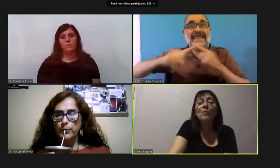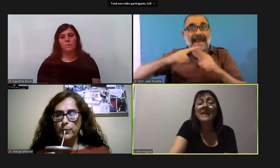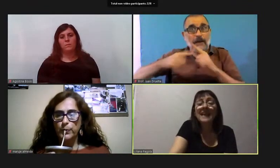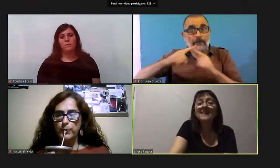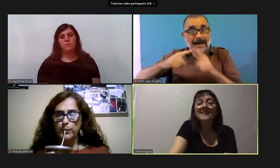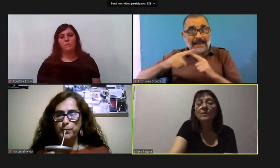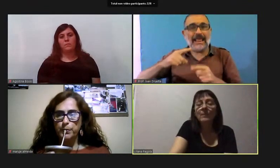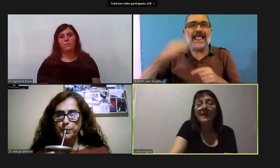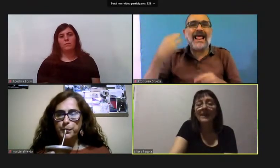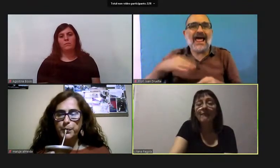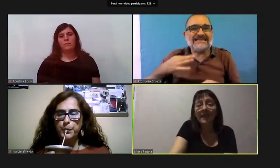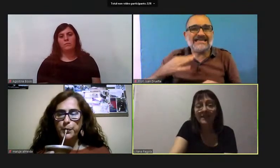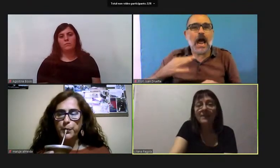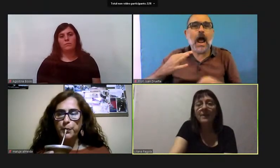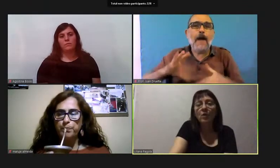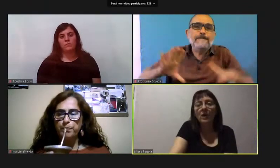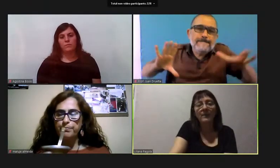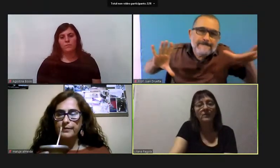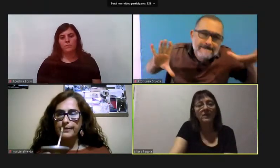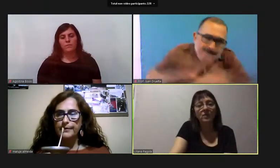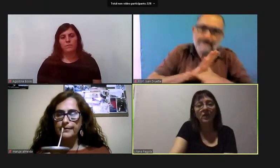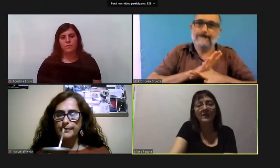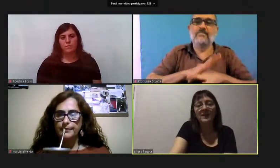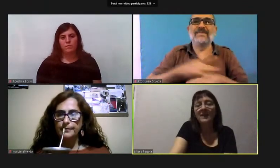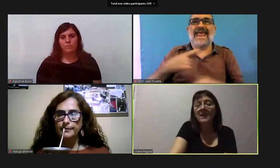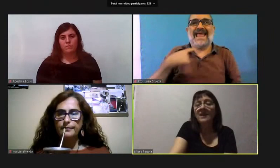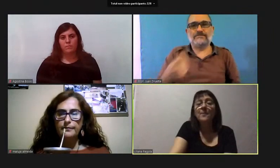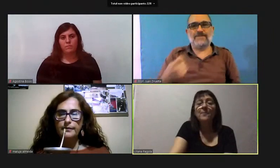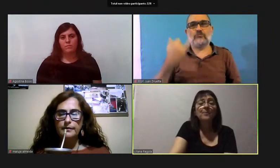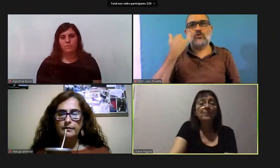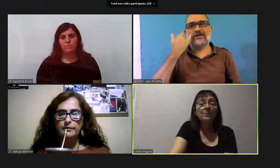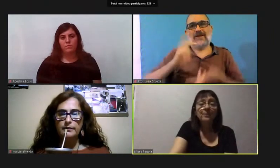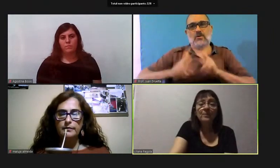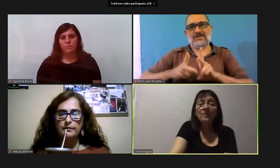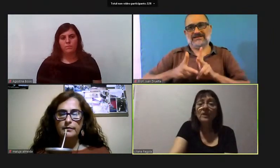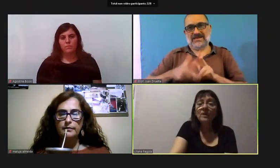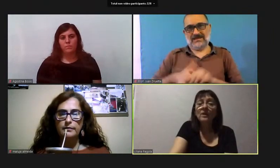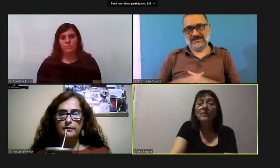poder comunicarse de una manera efectiva con las personas sordas.